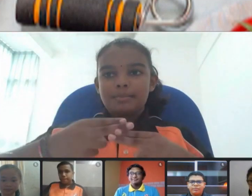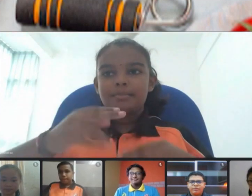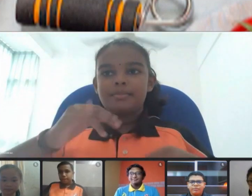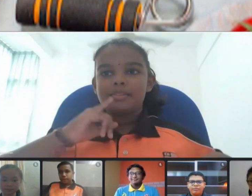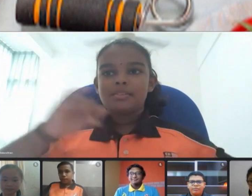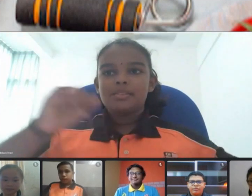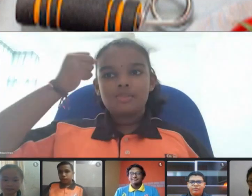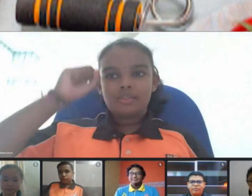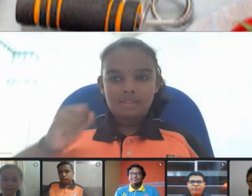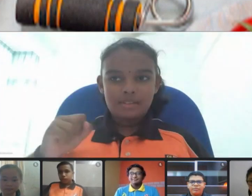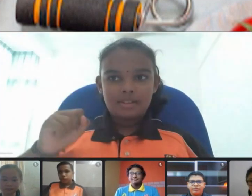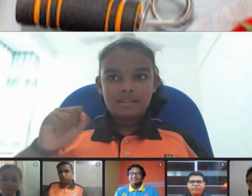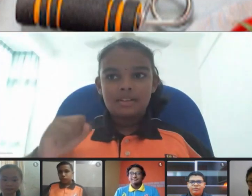Nama saya Shriya.